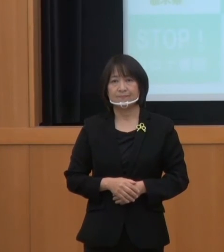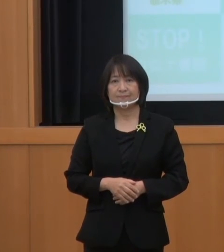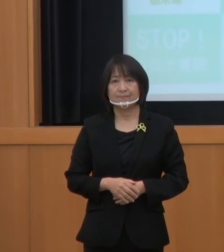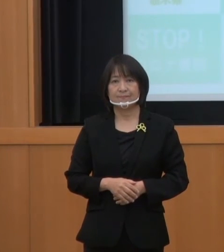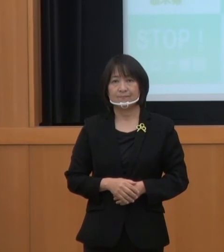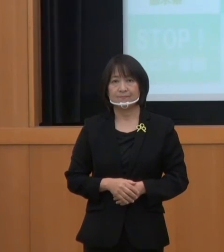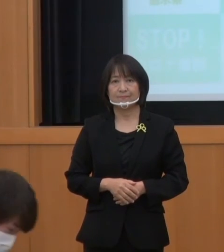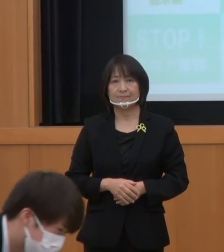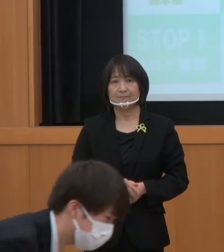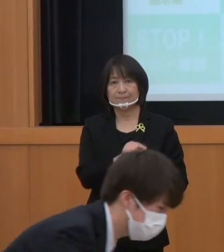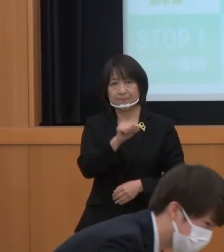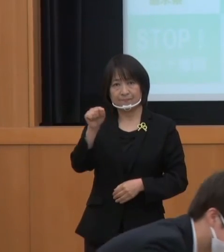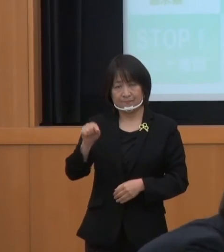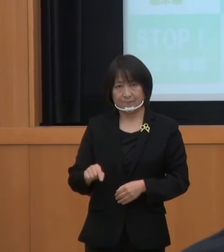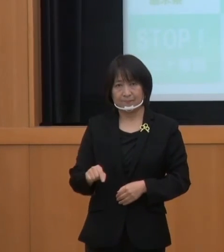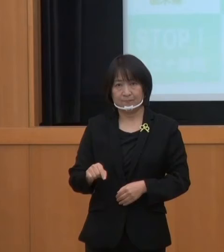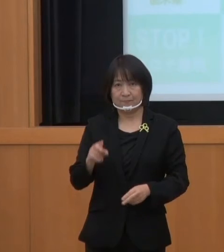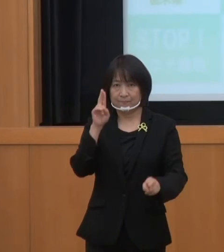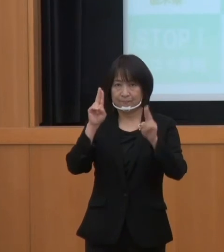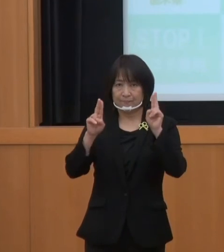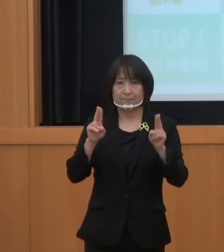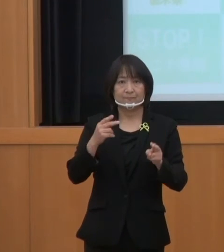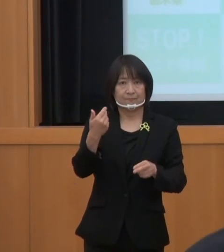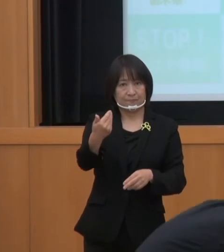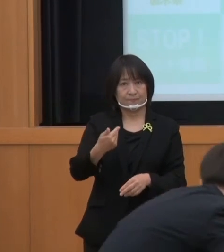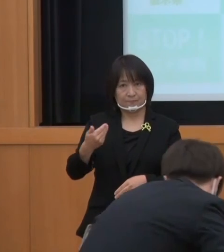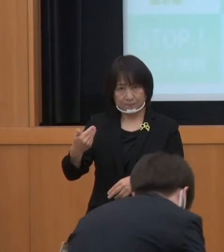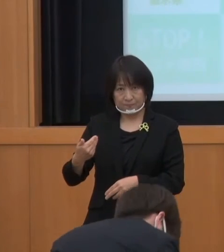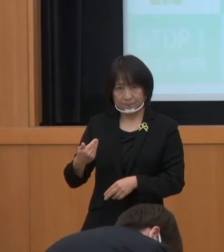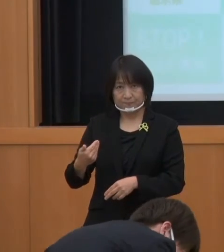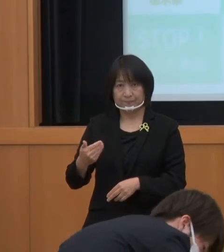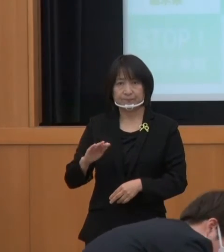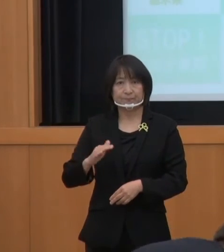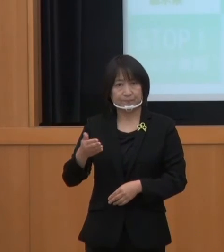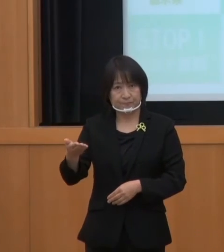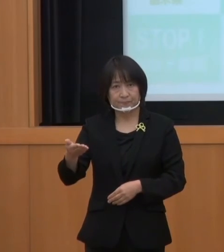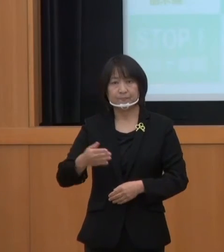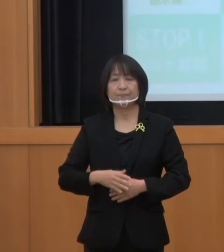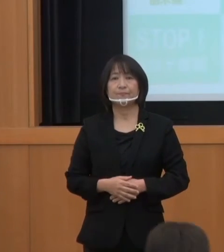はい、それでは各社の皆さんからお受けいたします。